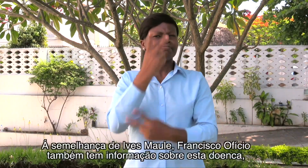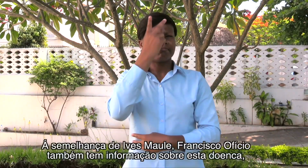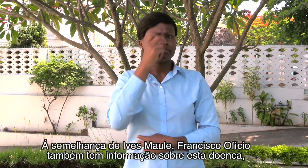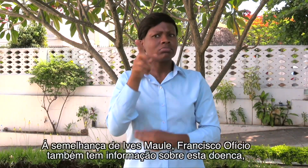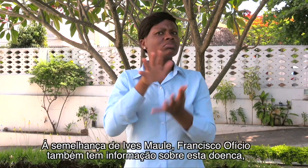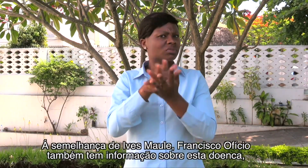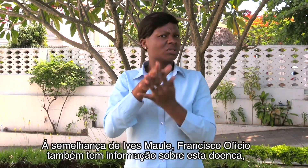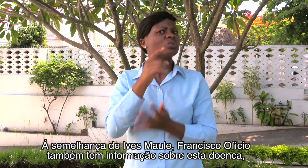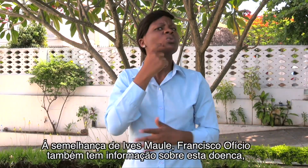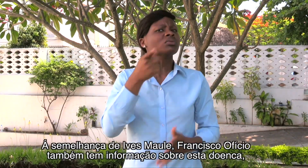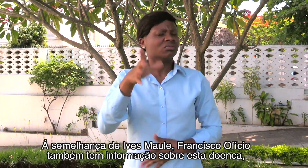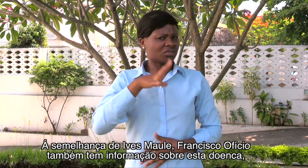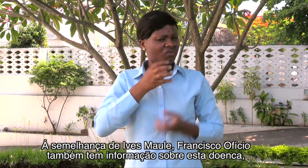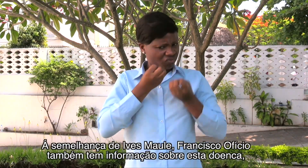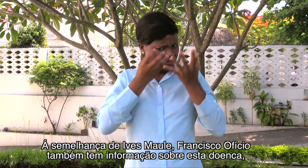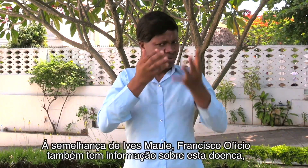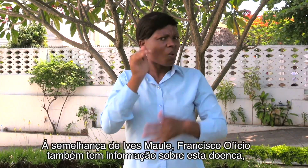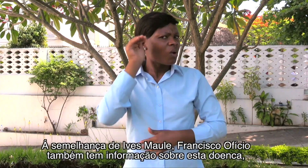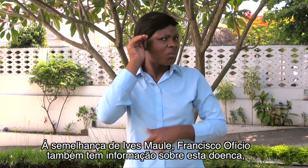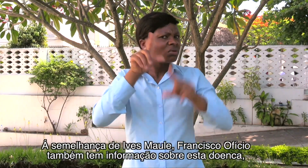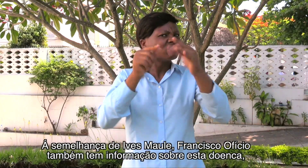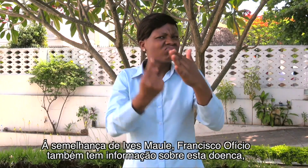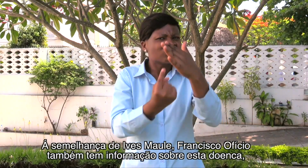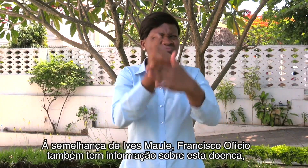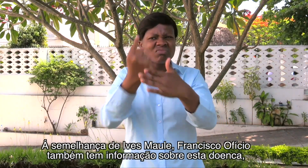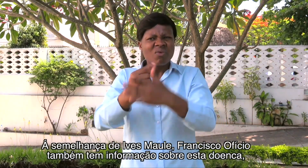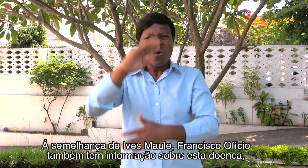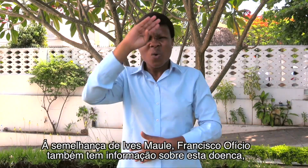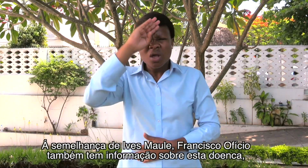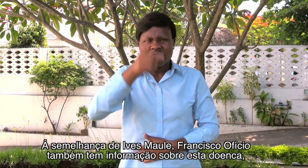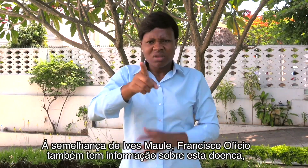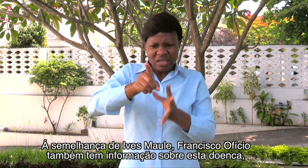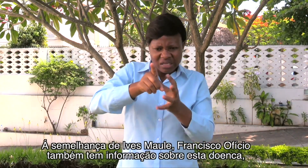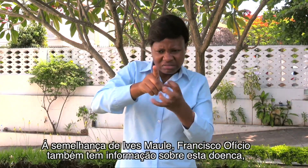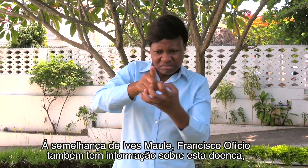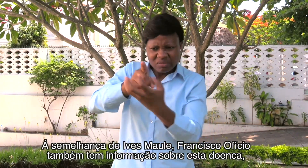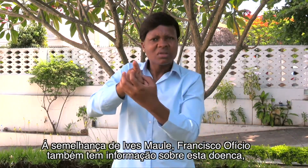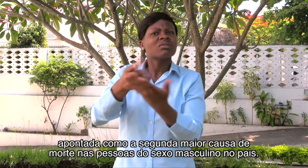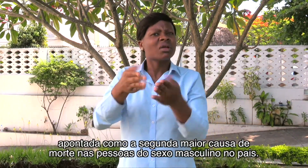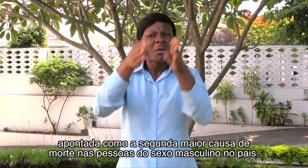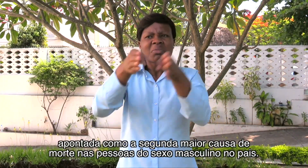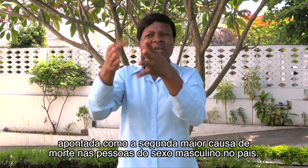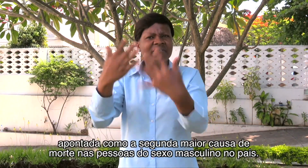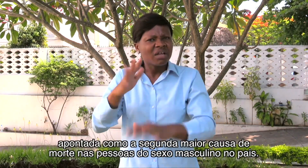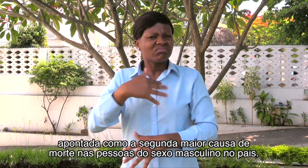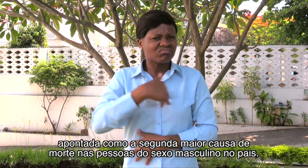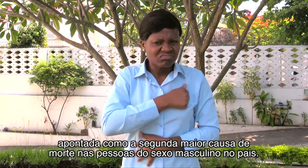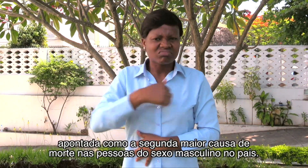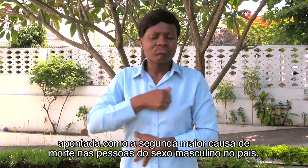À semelhança de Ives Maul, Francisco Ofício também tem informação sobre esta doença, apontada como a segunda maior causa